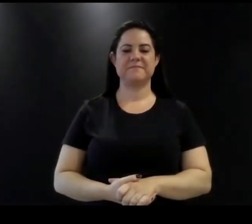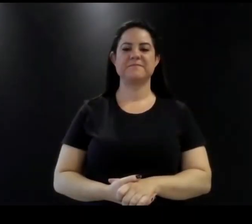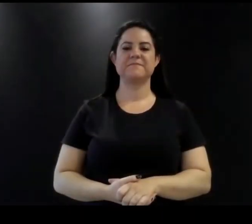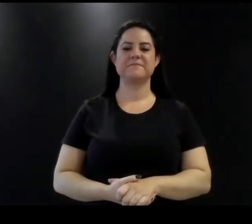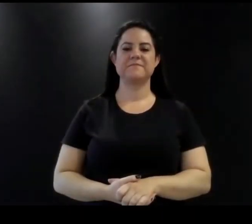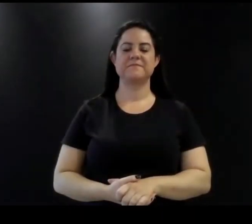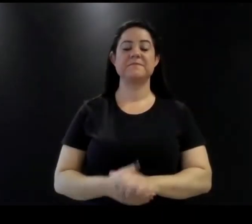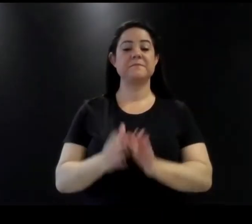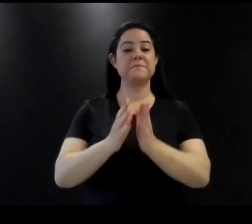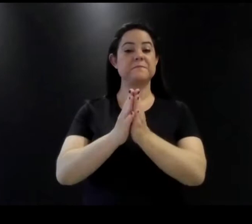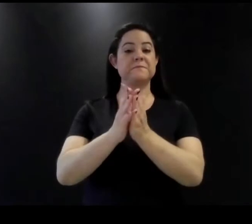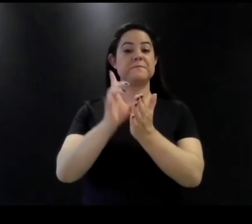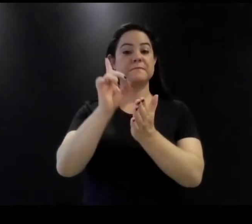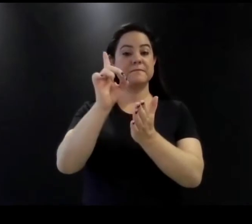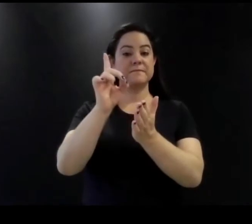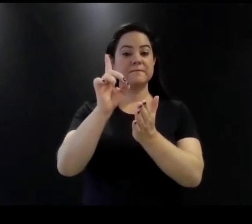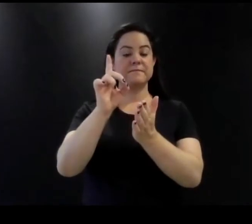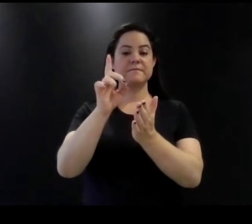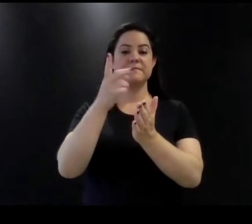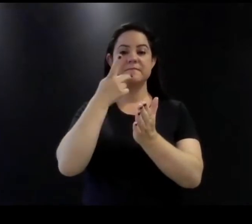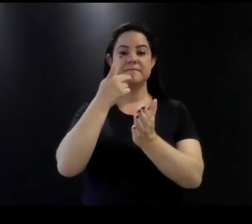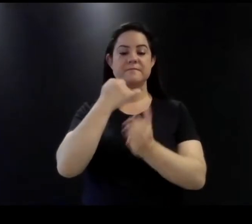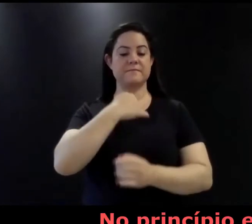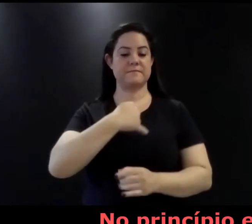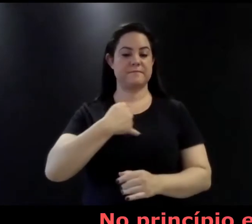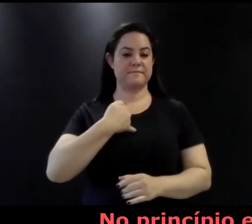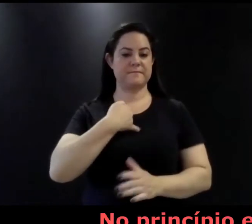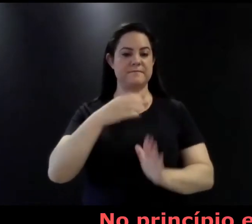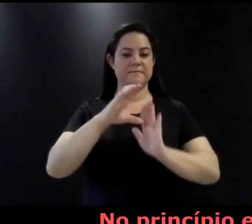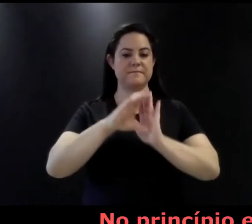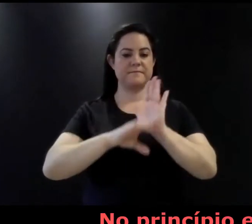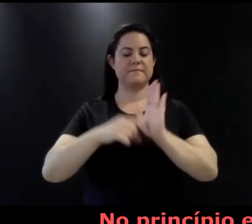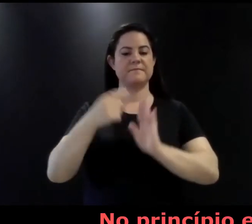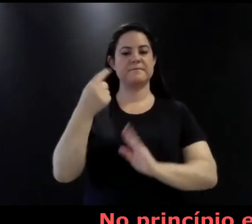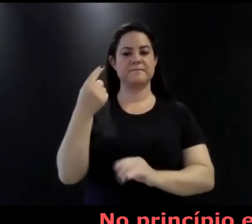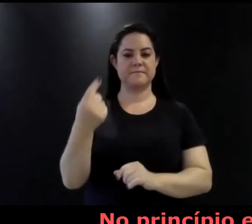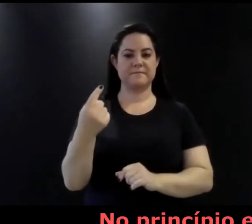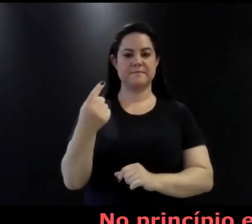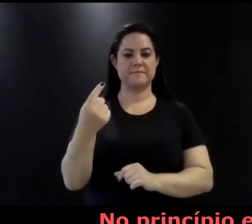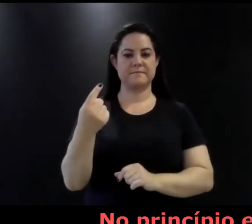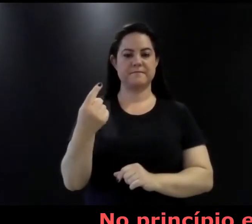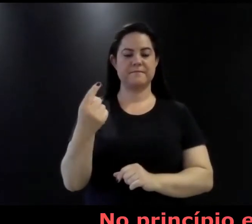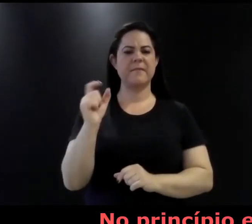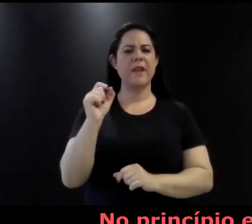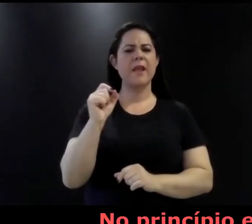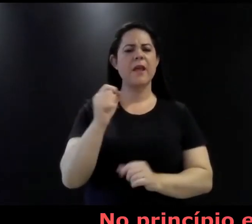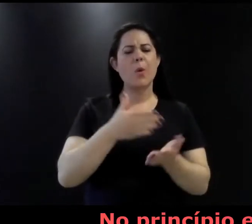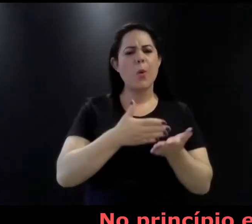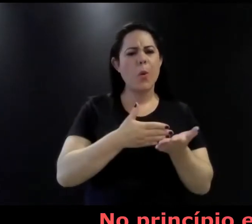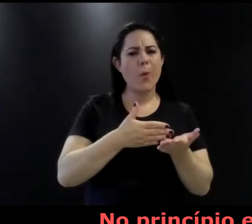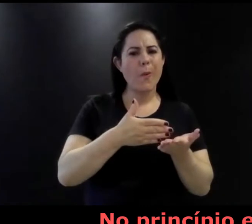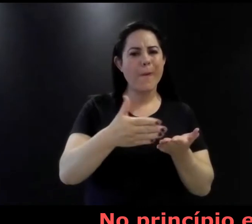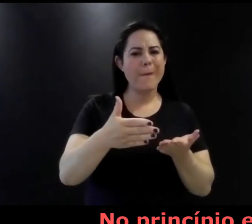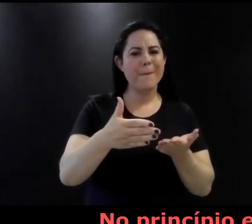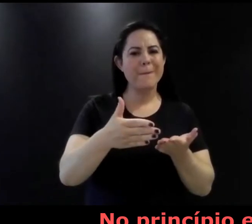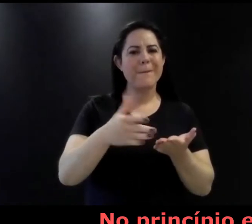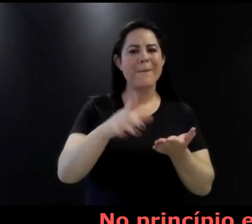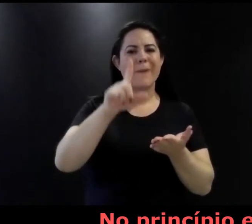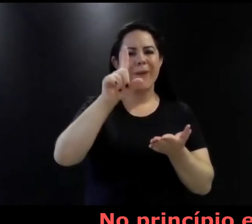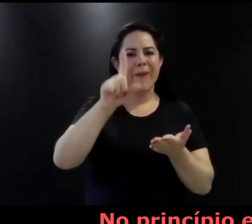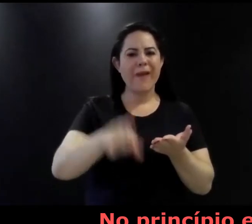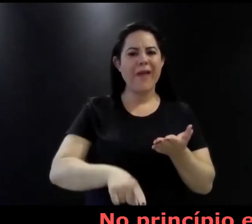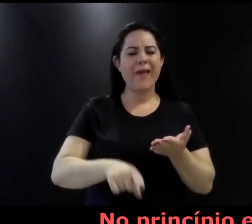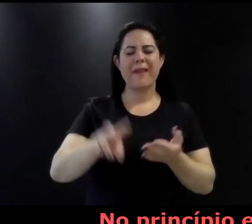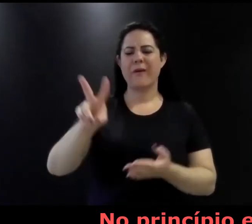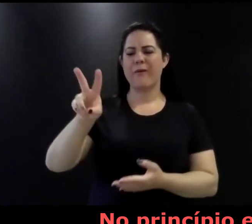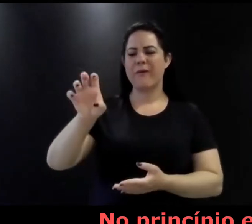A Bíblia afirma no Evangelho de João, capítulo 1, que no princípio era o Verbo,